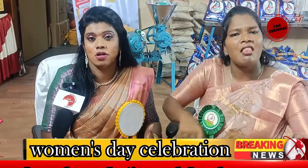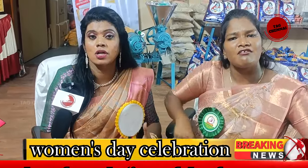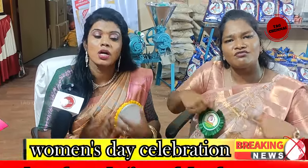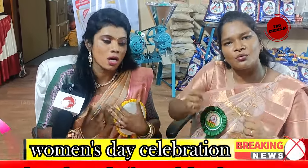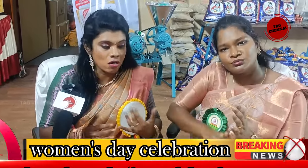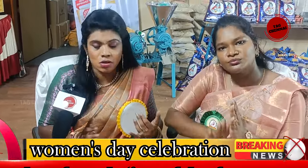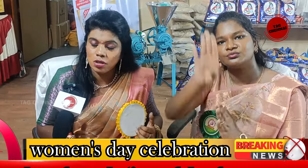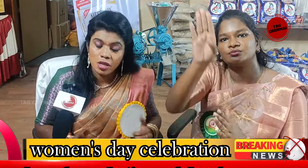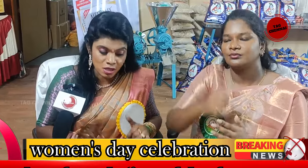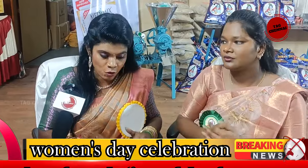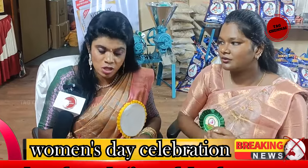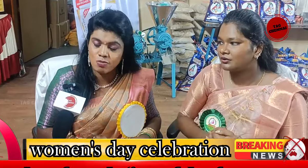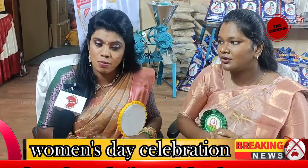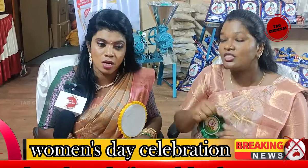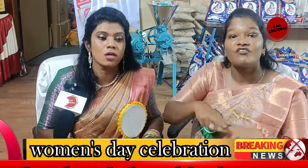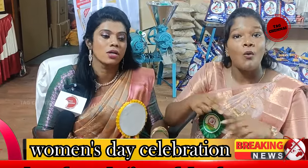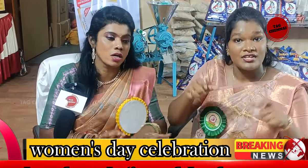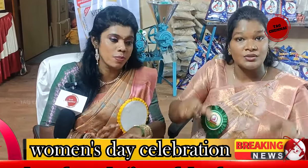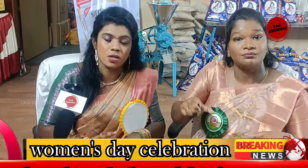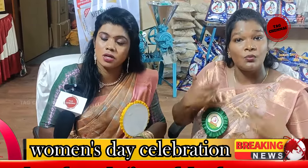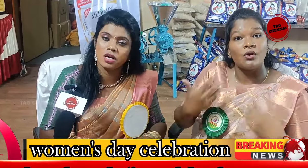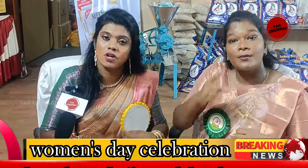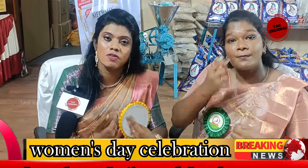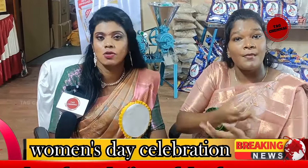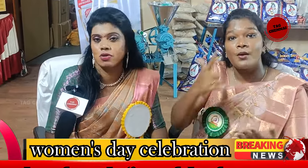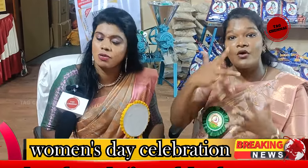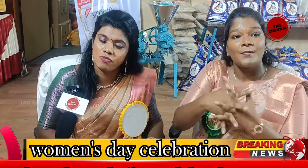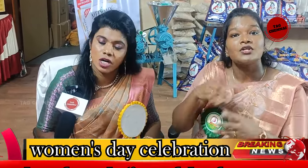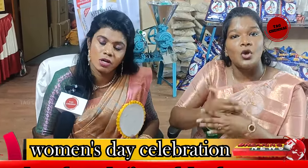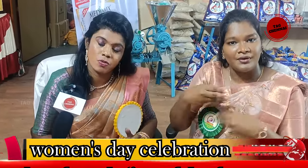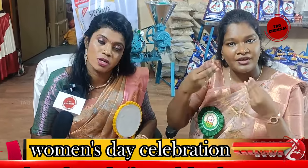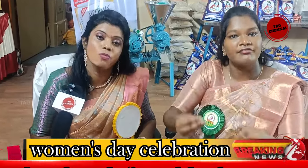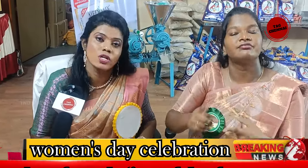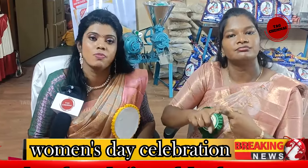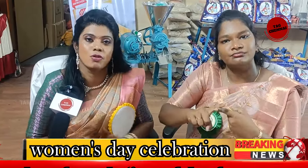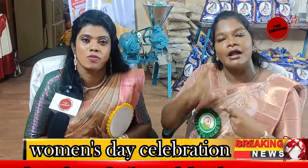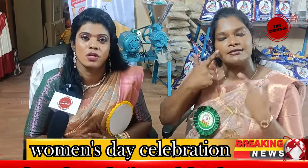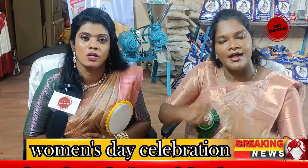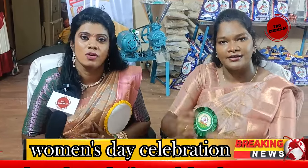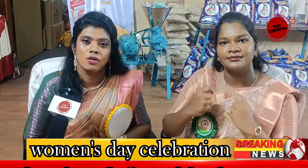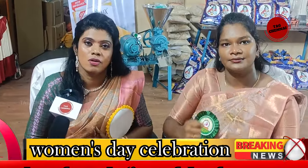முன்னேறணும். நாங்கள் வந்து இந்த பவுண்டேஷன் மூலமாக நிறைய பெண்களுக்கு நான் வேலை வாய்ப்பு கொடுக்கோம் முயற்சி பண்ணுறோம்.